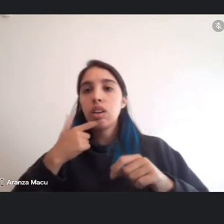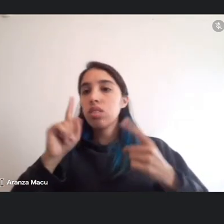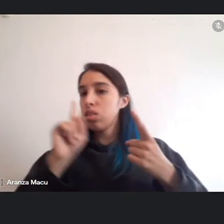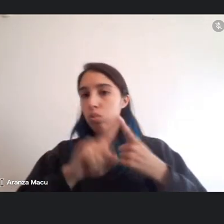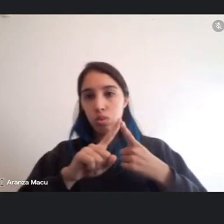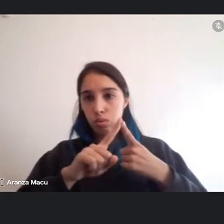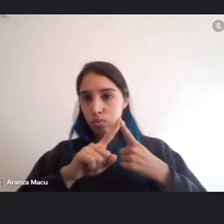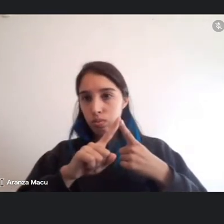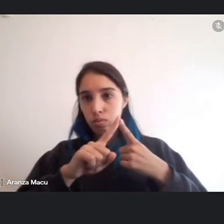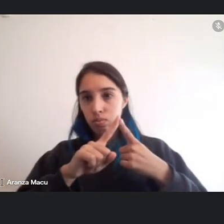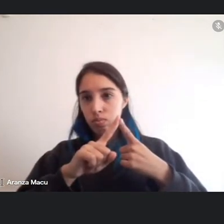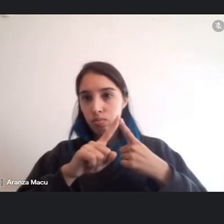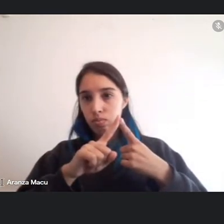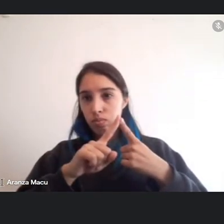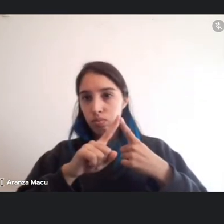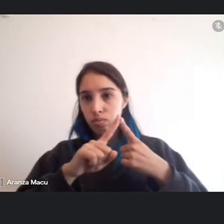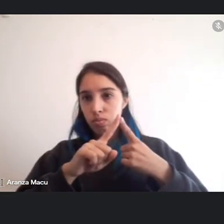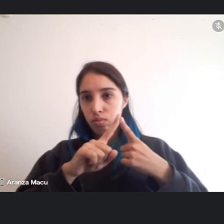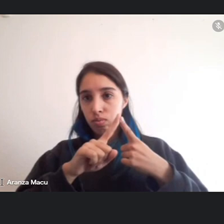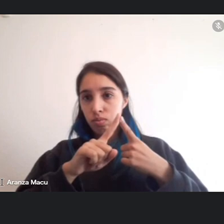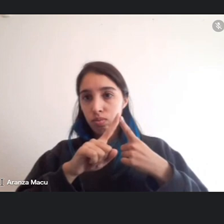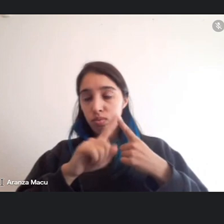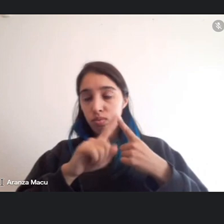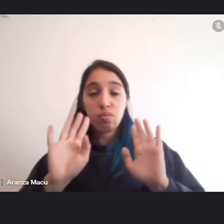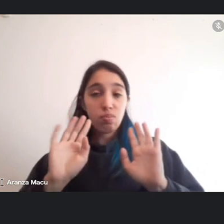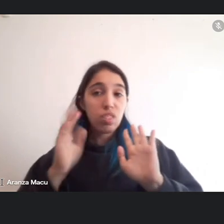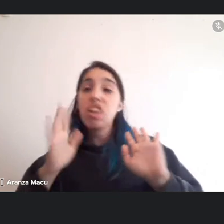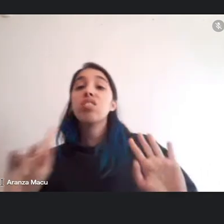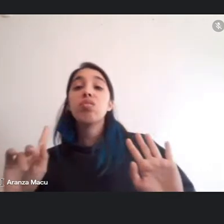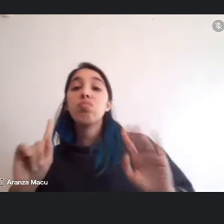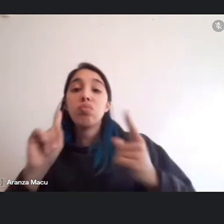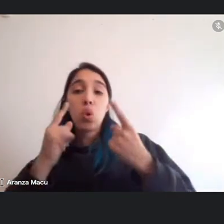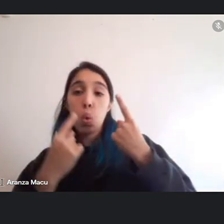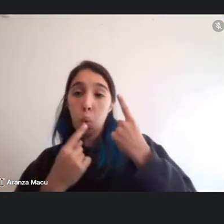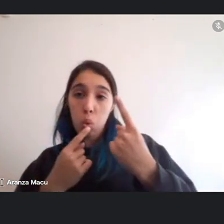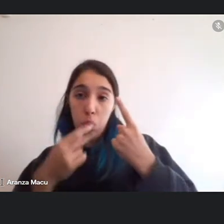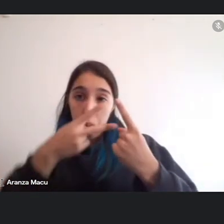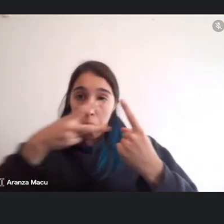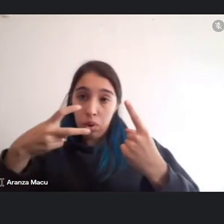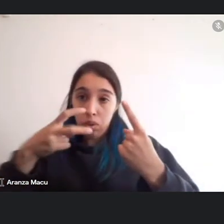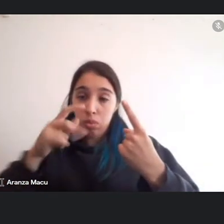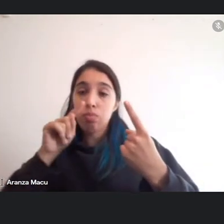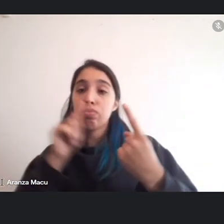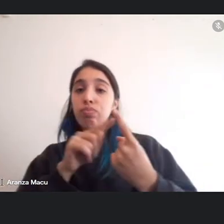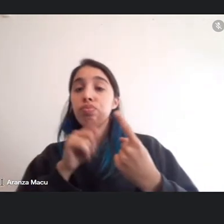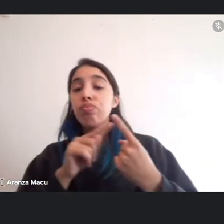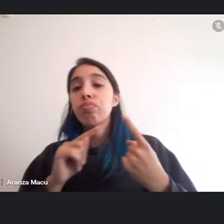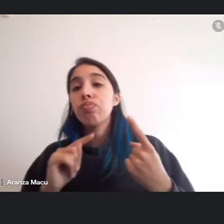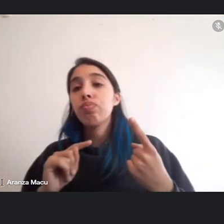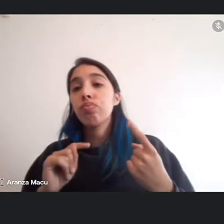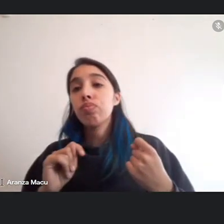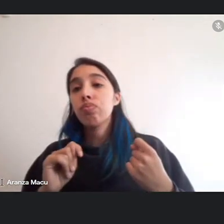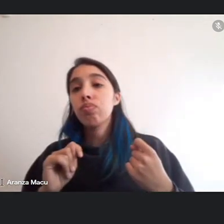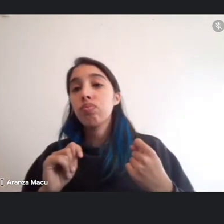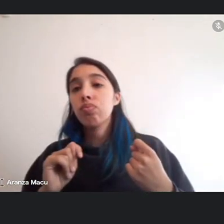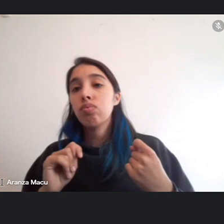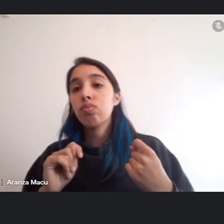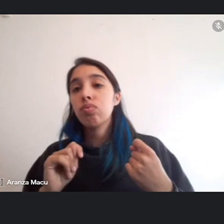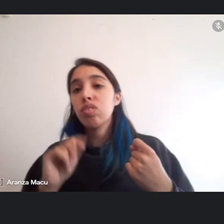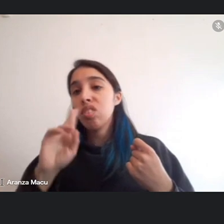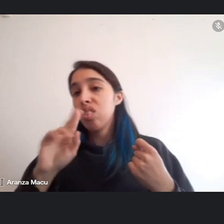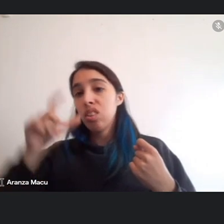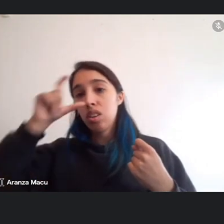No, solamente require, es tramposa. La puse al final, solamente require. Esa